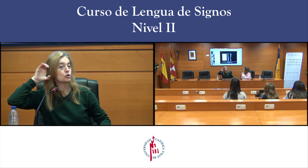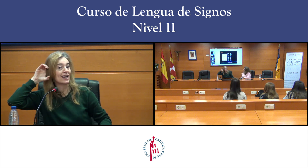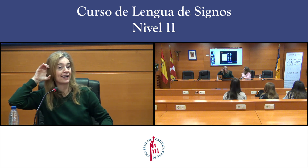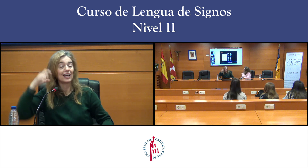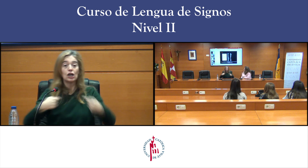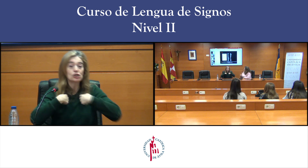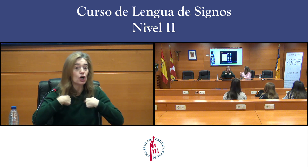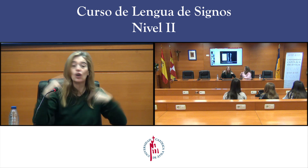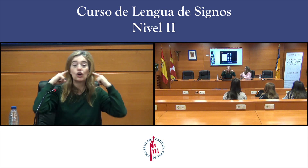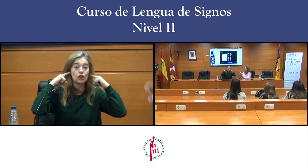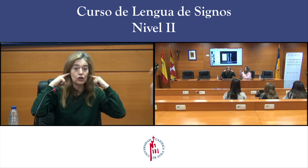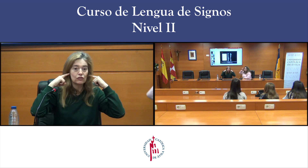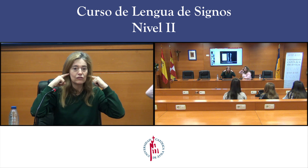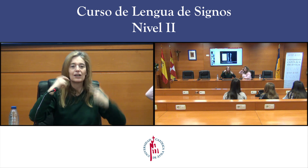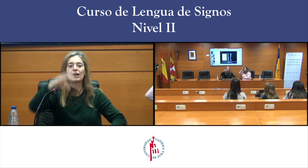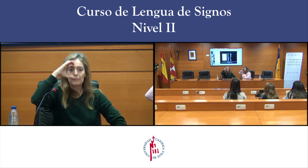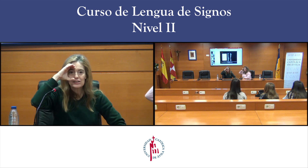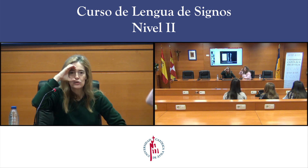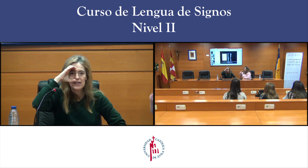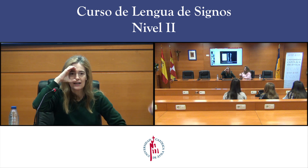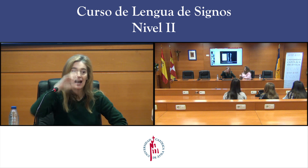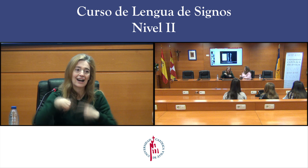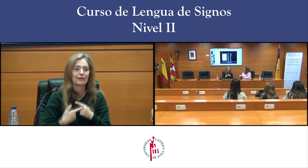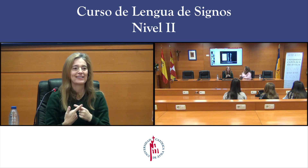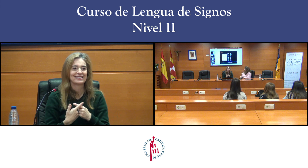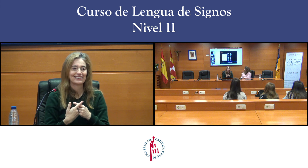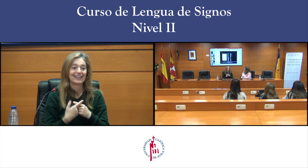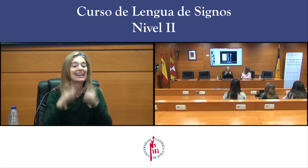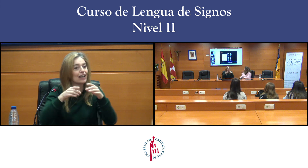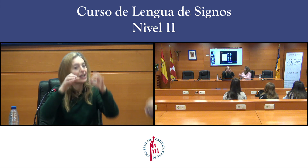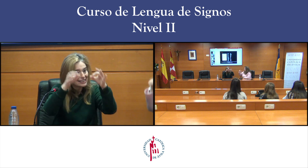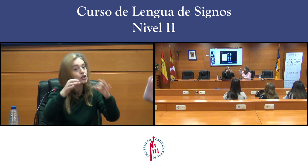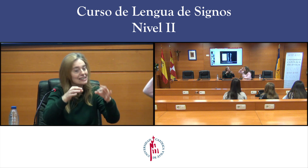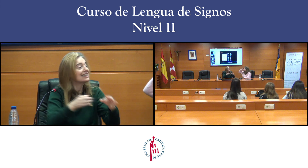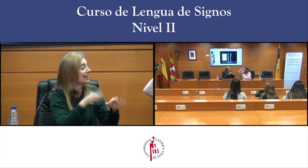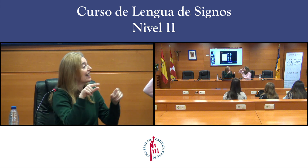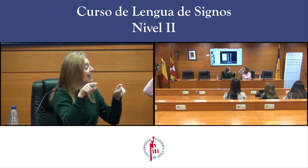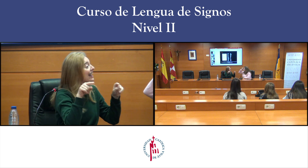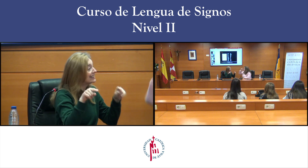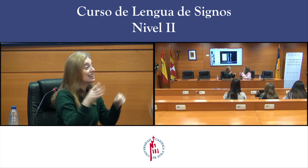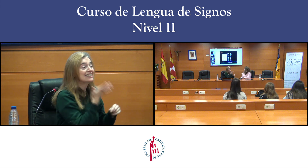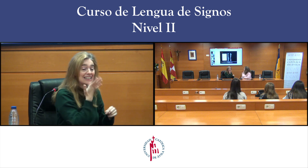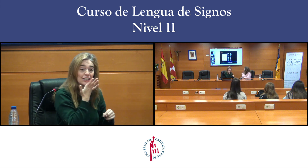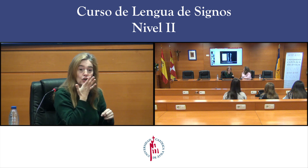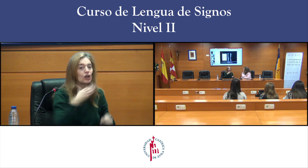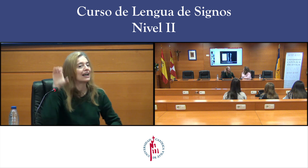nosotros escuchamos en la oreja personas sordas escuchar en los